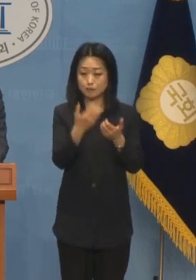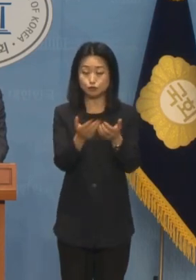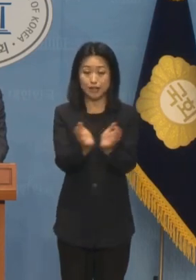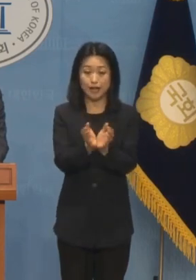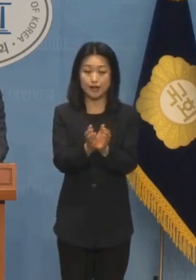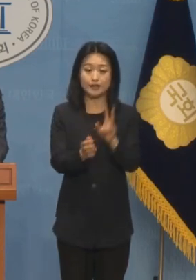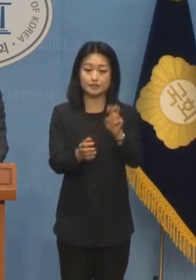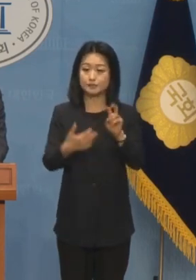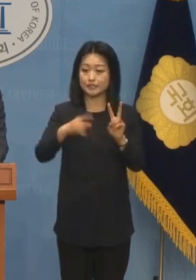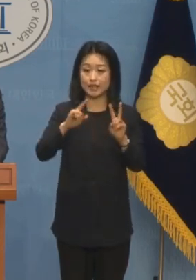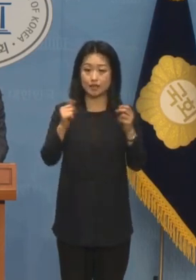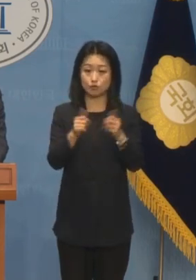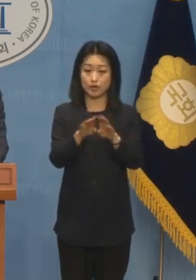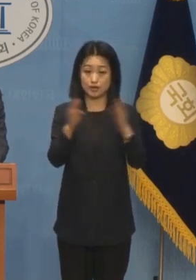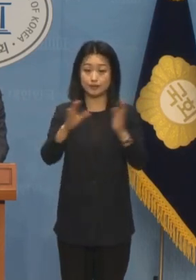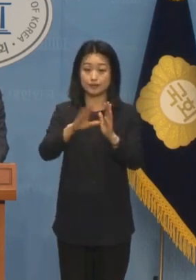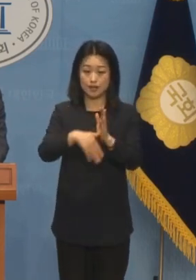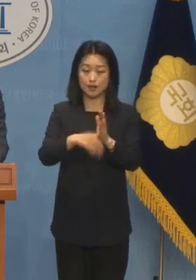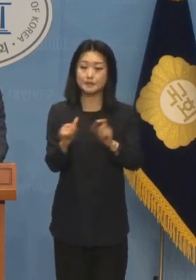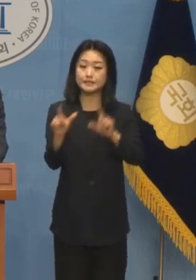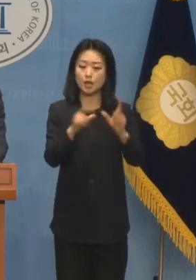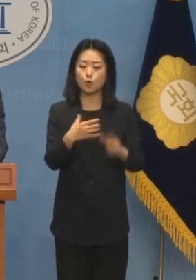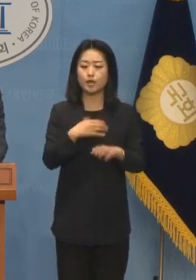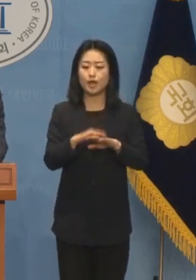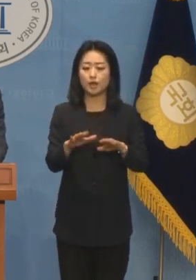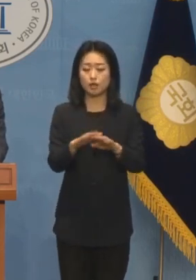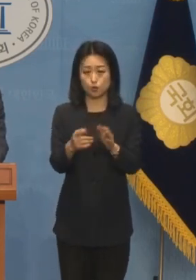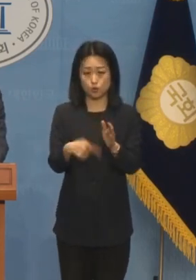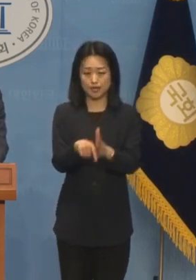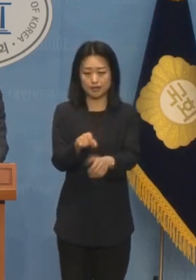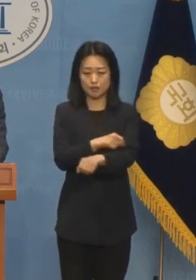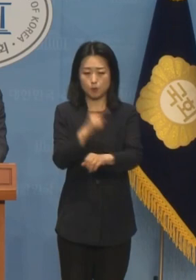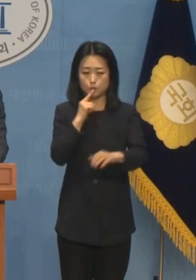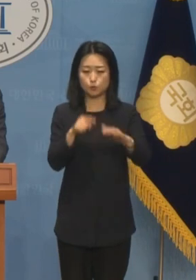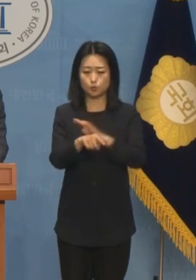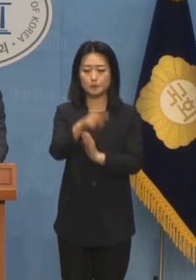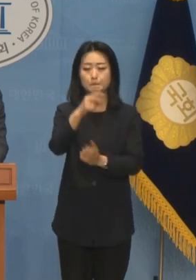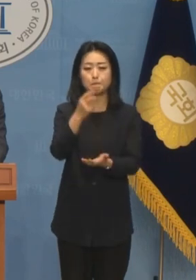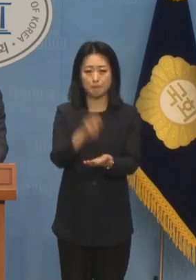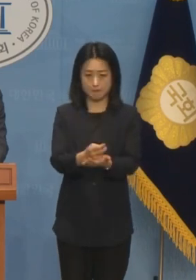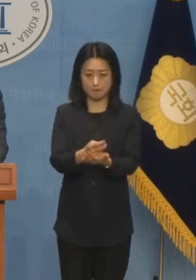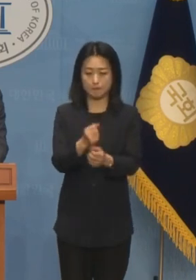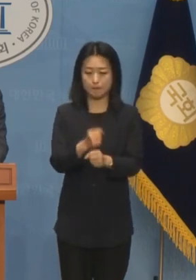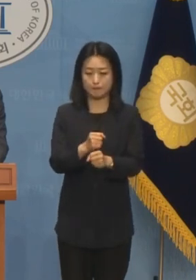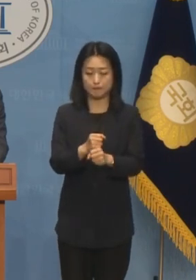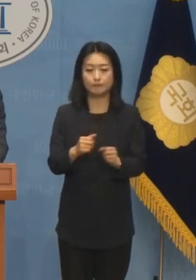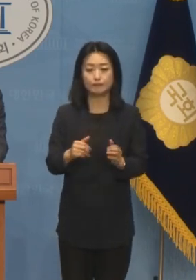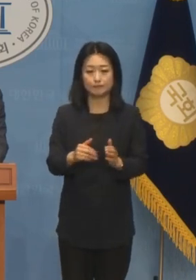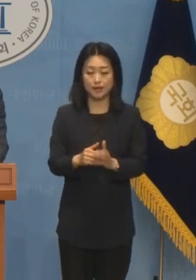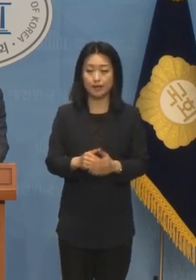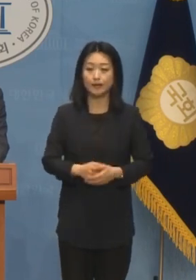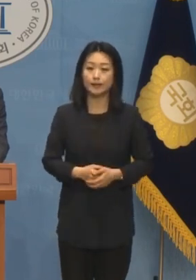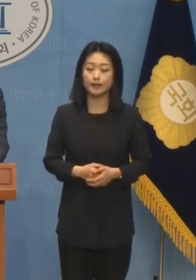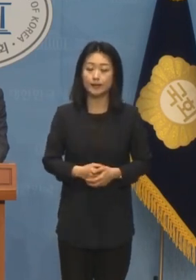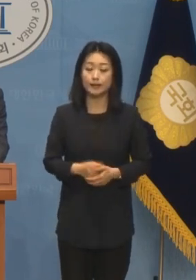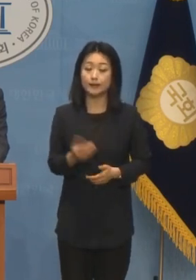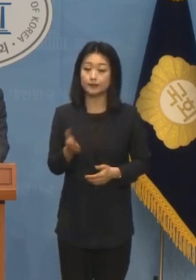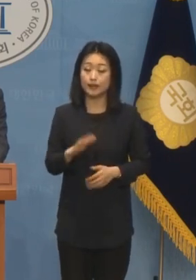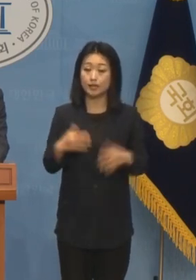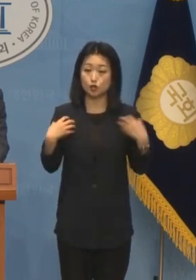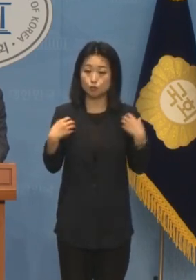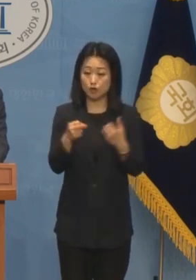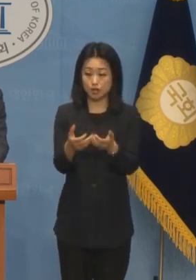22대 개원 첫날 생 복을 위한 특별 조치법을 발휘했습니다 하지만